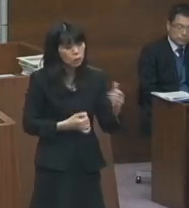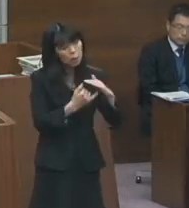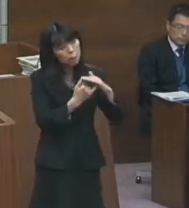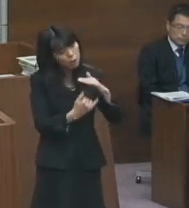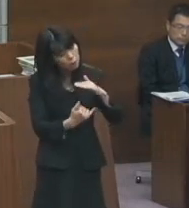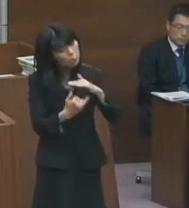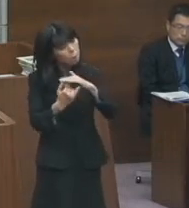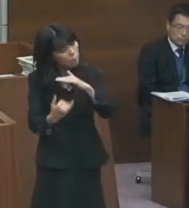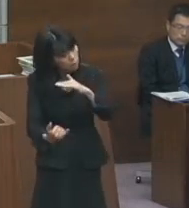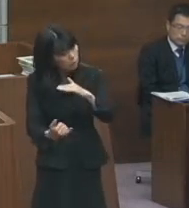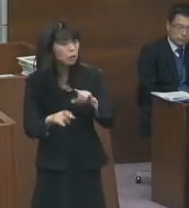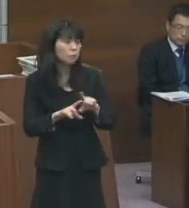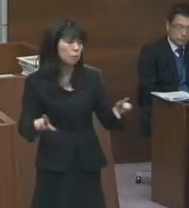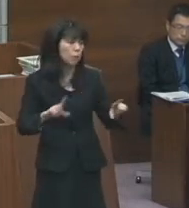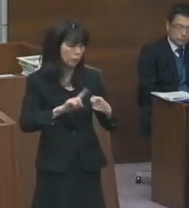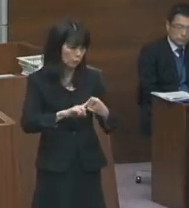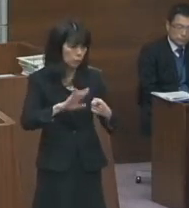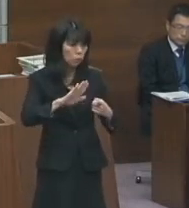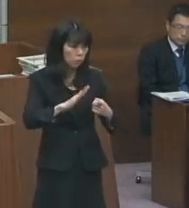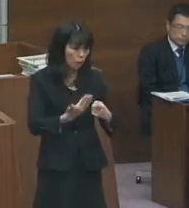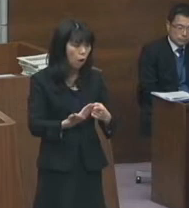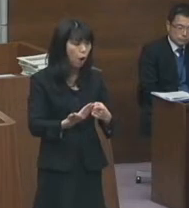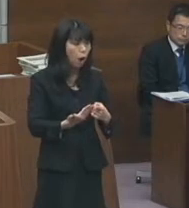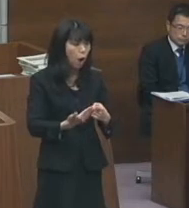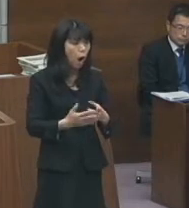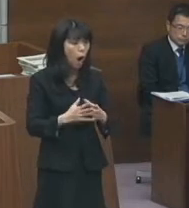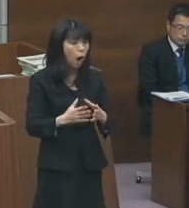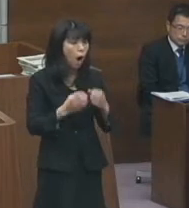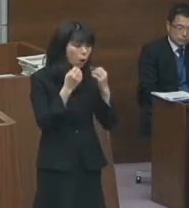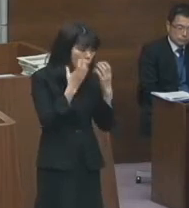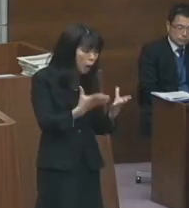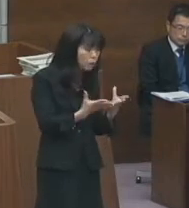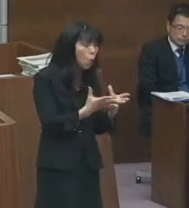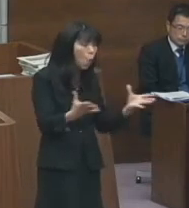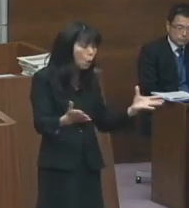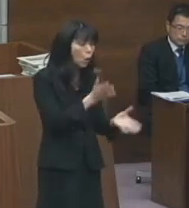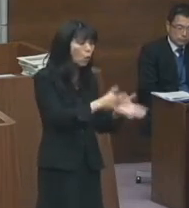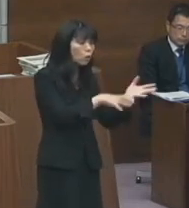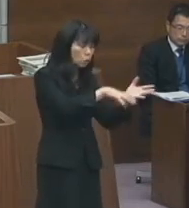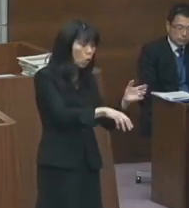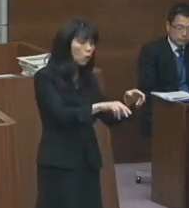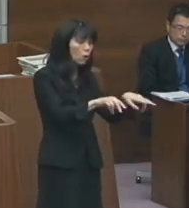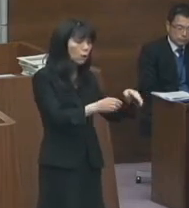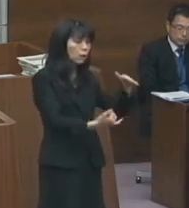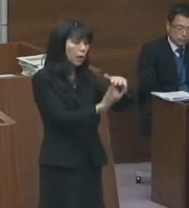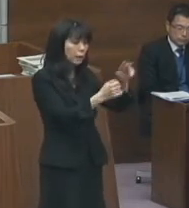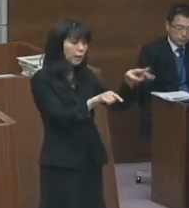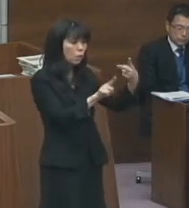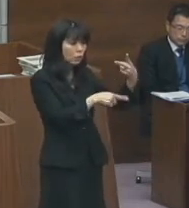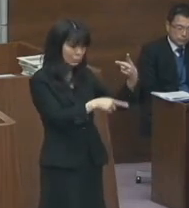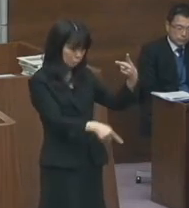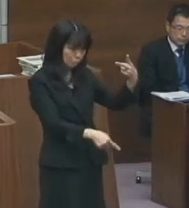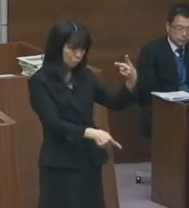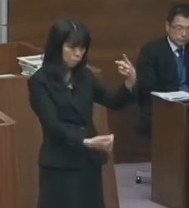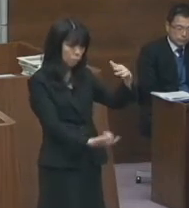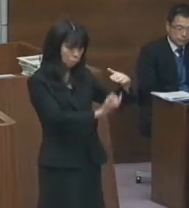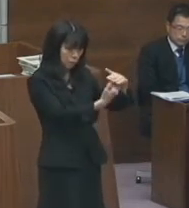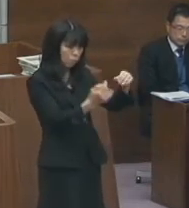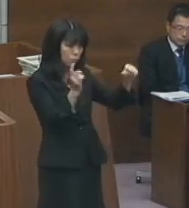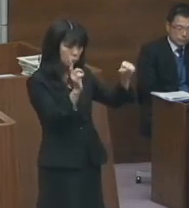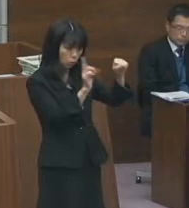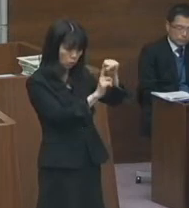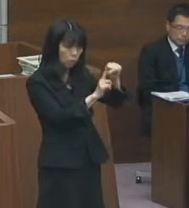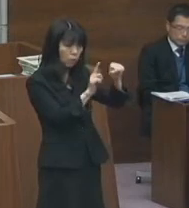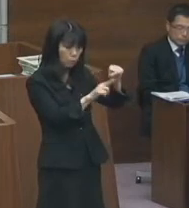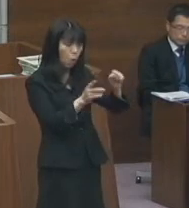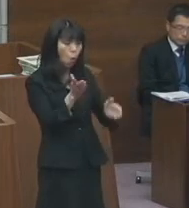まうことが一般的でございますが、新たな大規模園では200人の定員を満たすため、必要な保育士はすでに確保できている